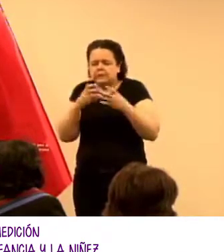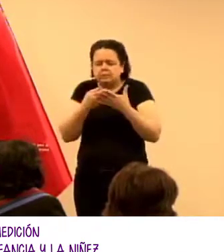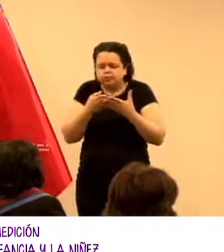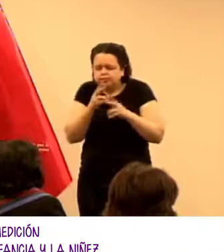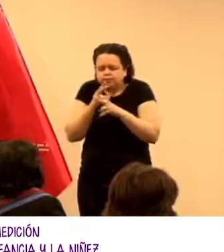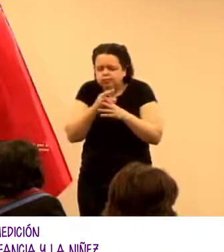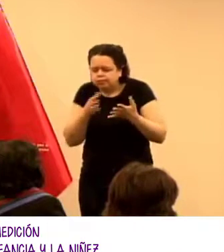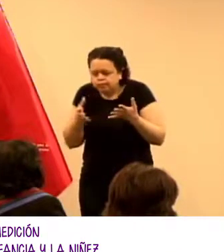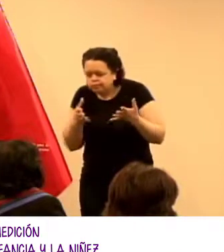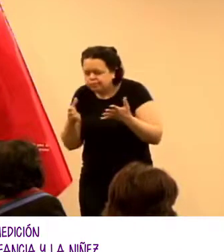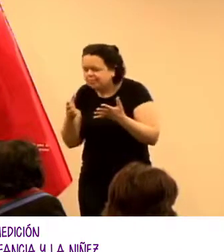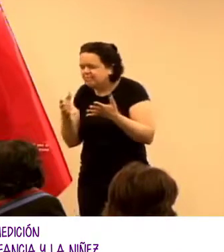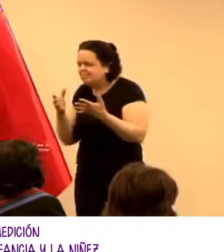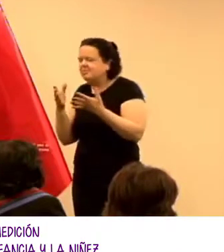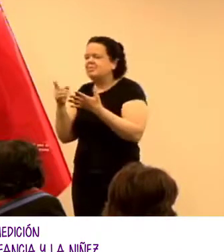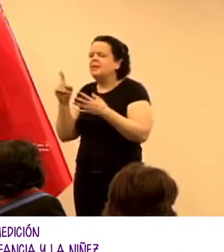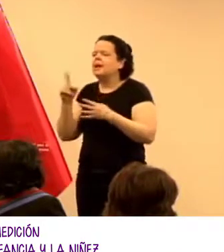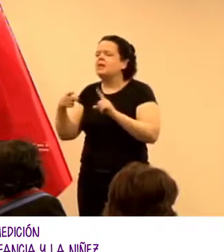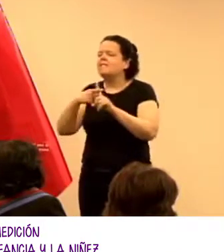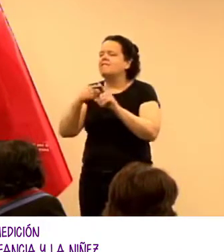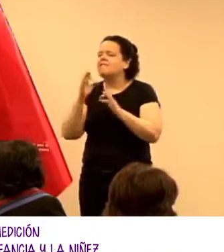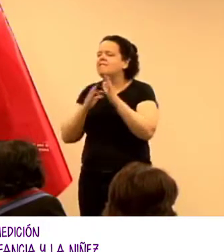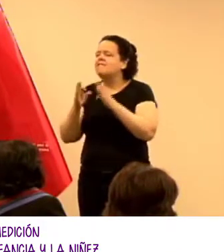máximo el riesgo de que haya falsos positivos.